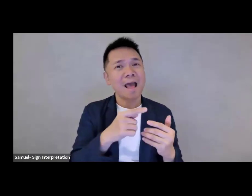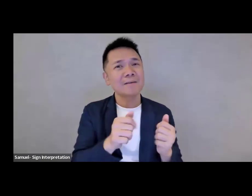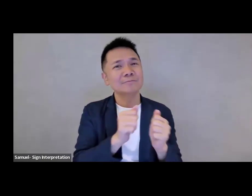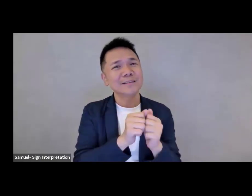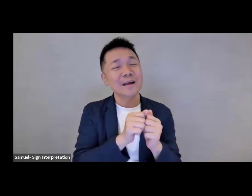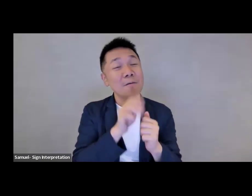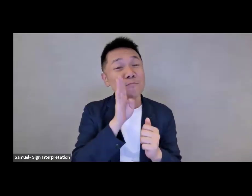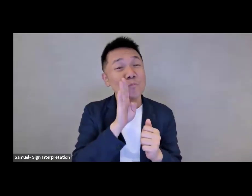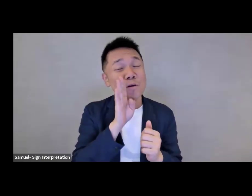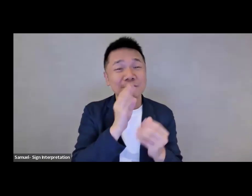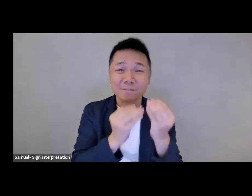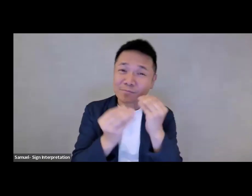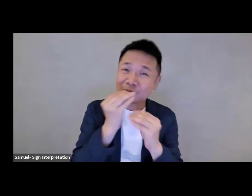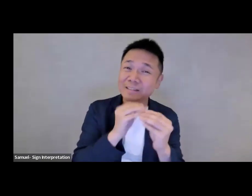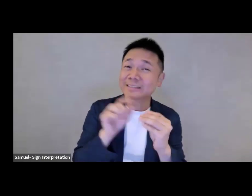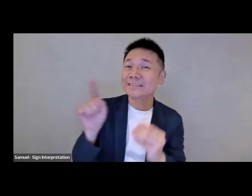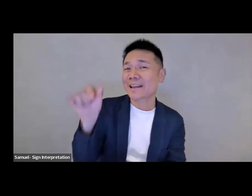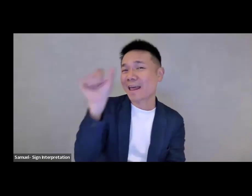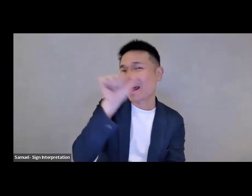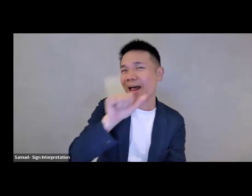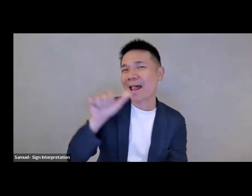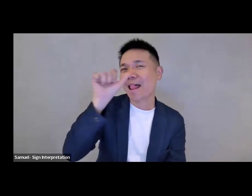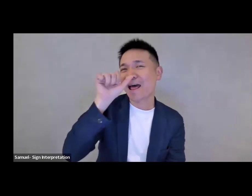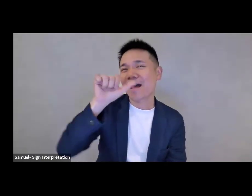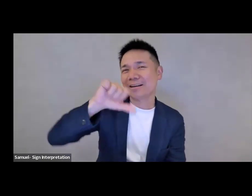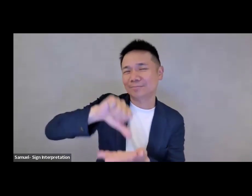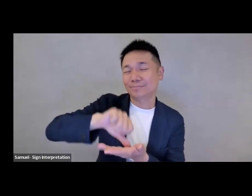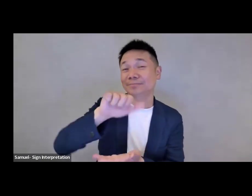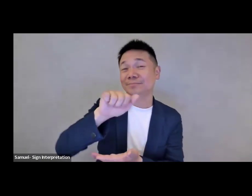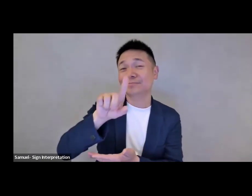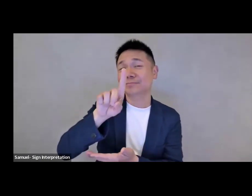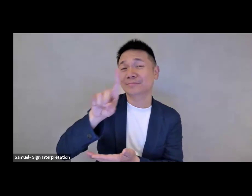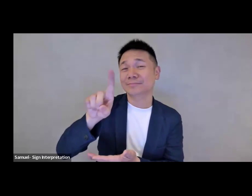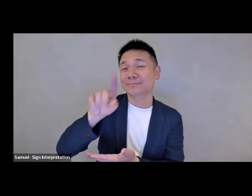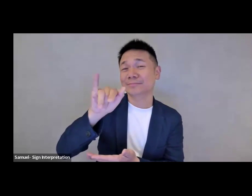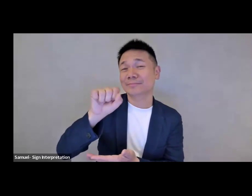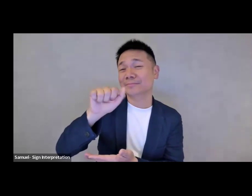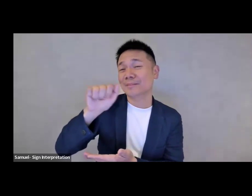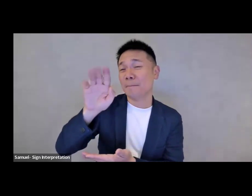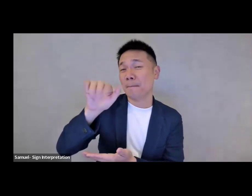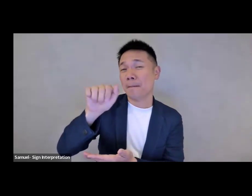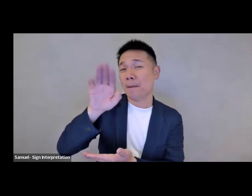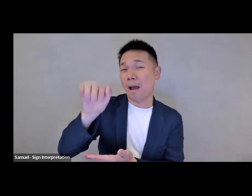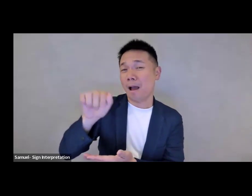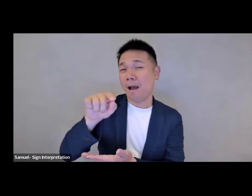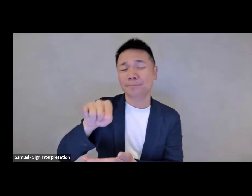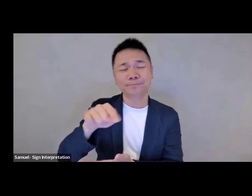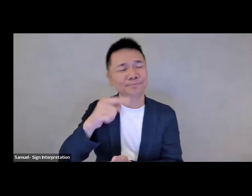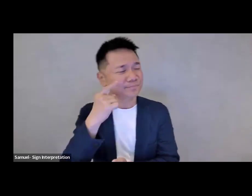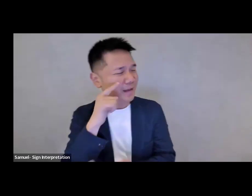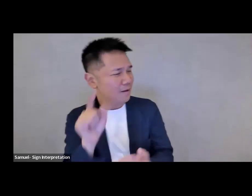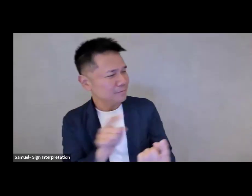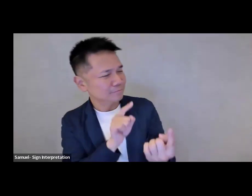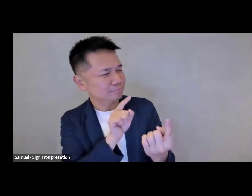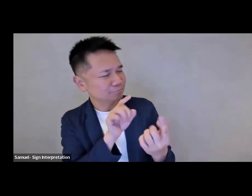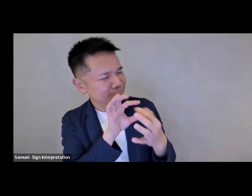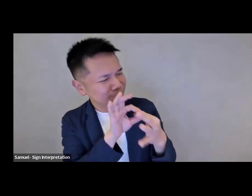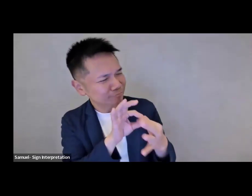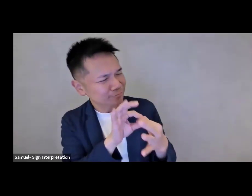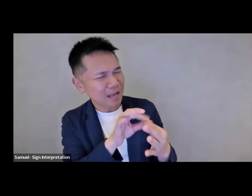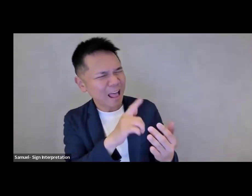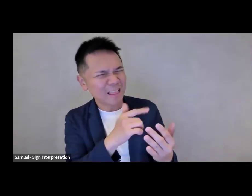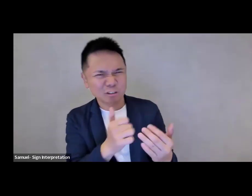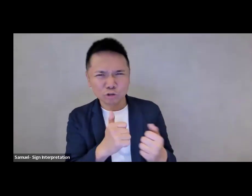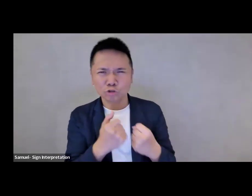冷静下来，来去做讲说。所以我觉得这个是。我记得他来教导我这